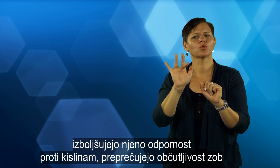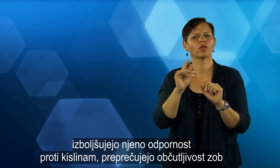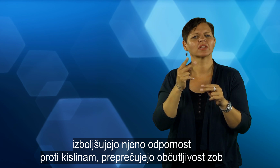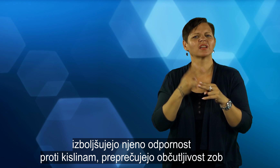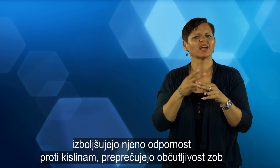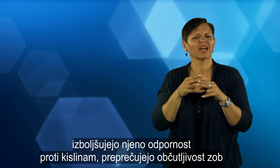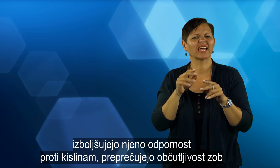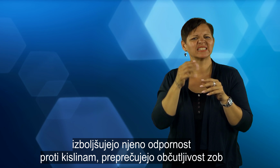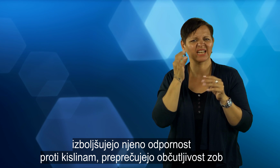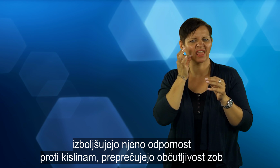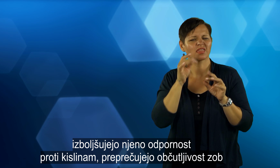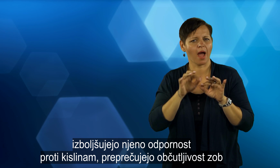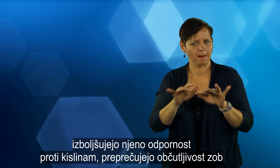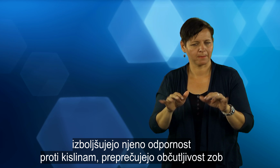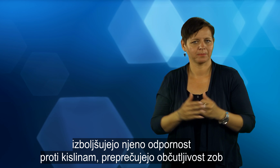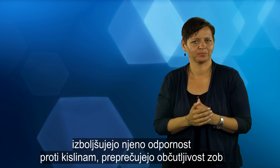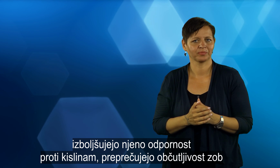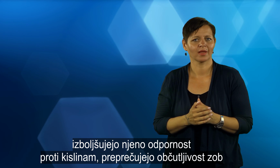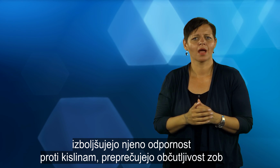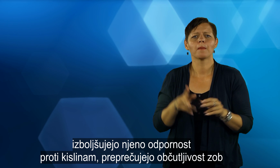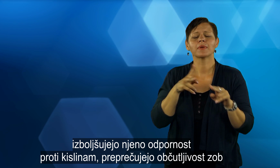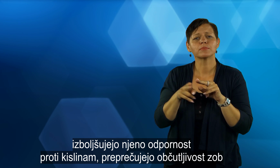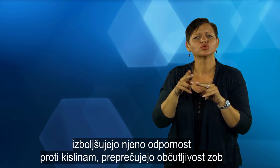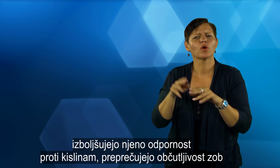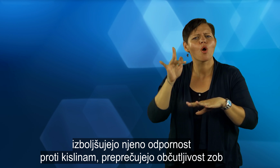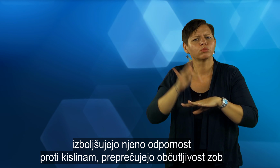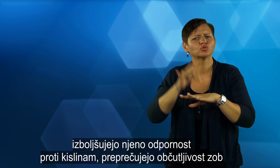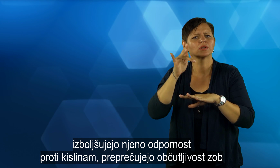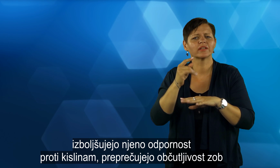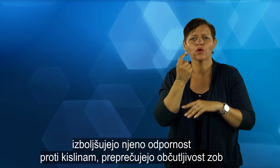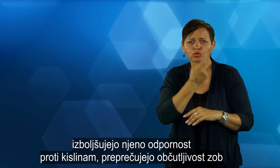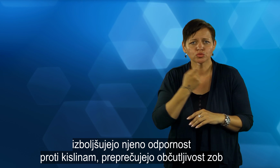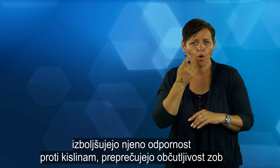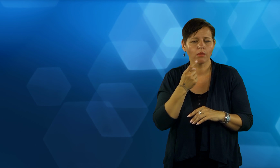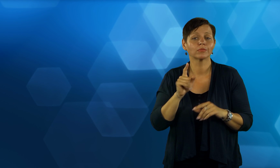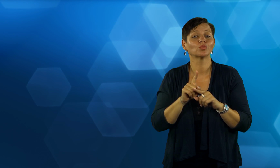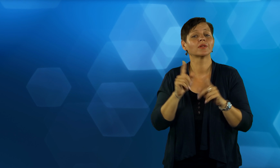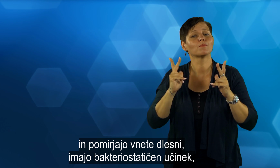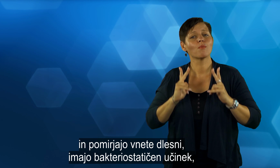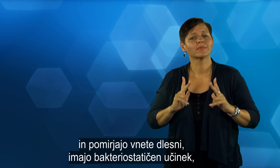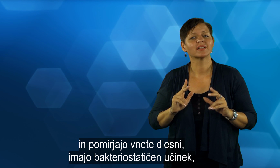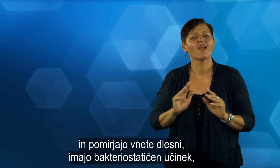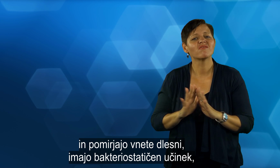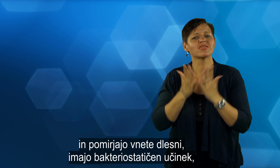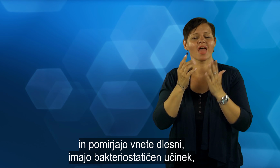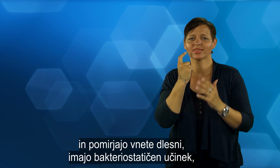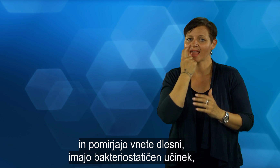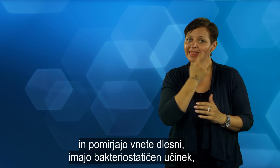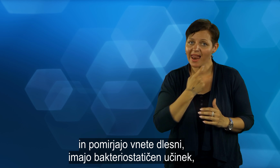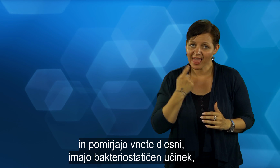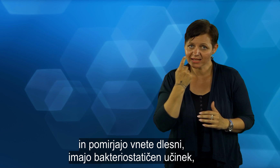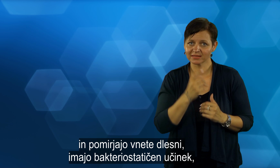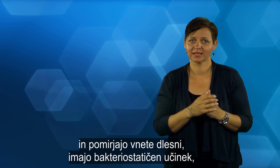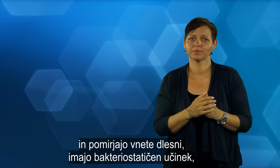kislinam, preprečujejo občutljivost zob in pomirjajo vnete dlesni, imajo bakteriostatičen